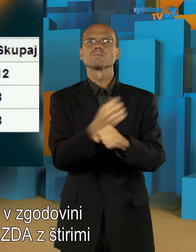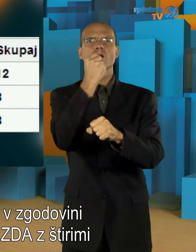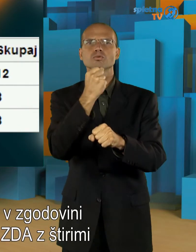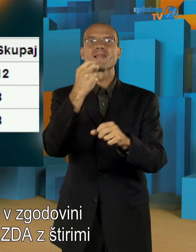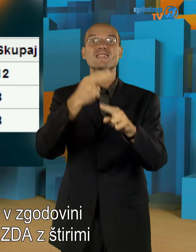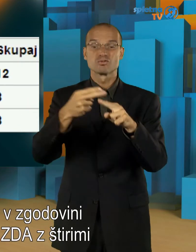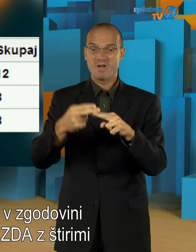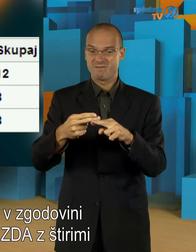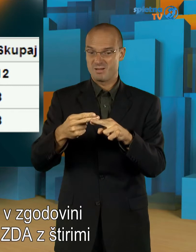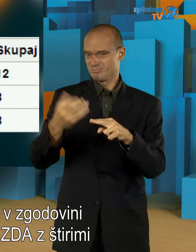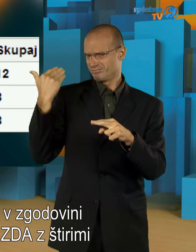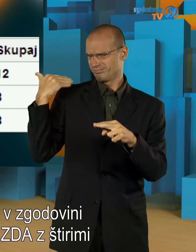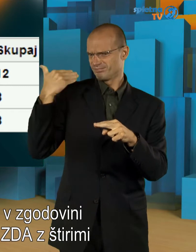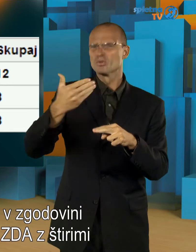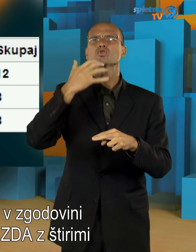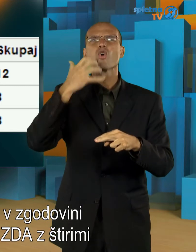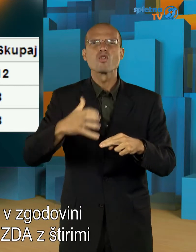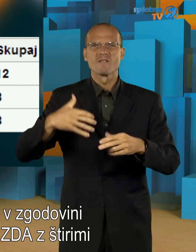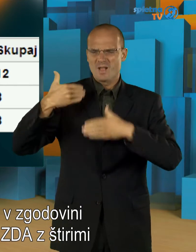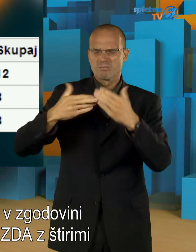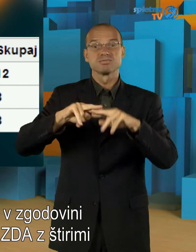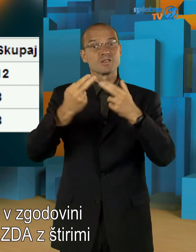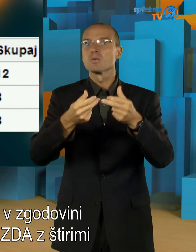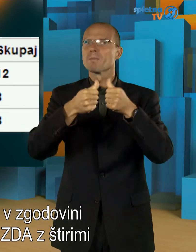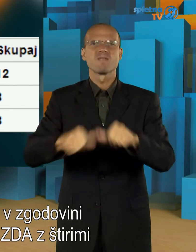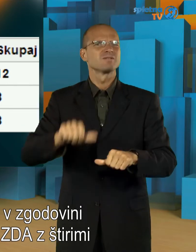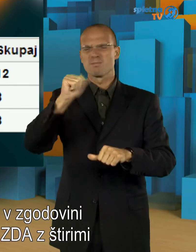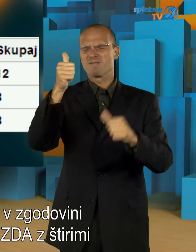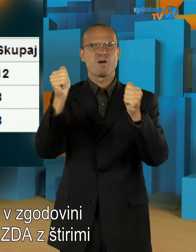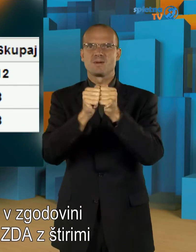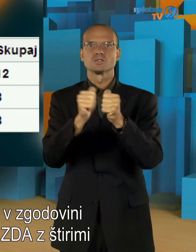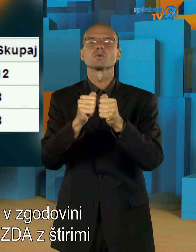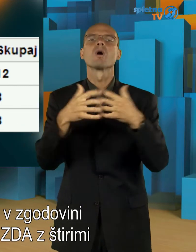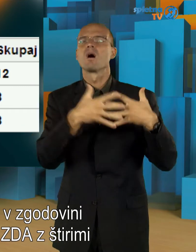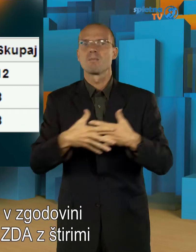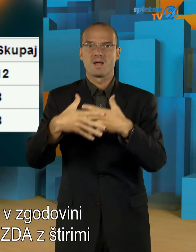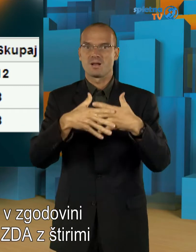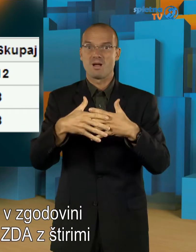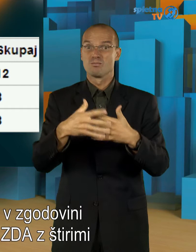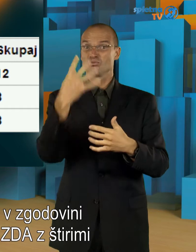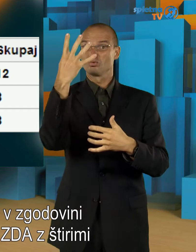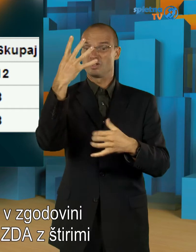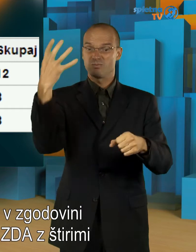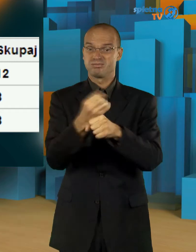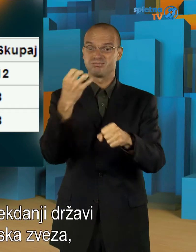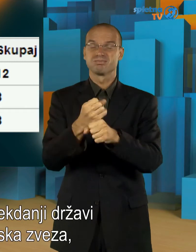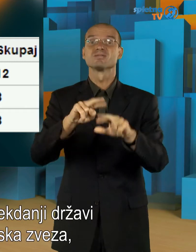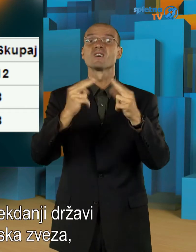Najuspešnejše države v zgodovini svetovnih prvenstev so ZDA s 4 osvojenimi naslovi ter nekdanji državi Jugoslavija